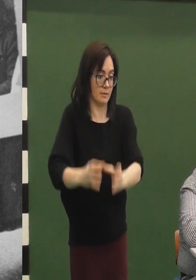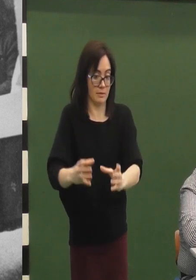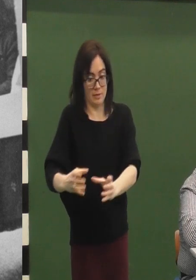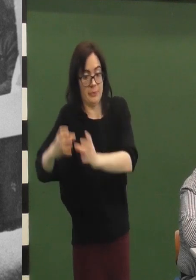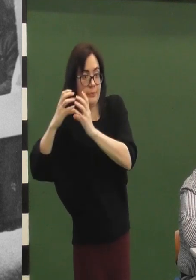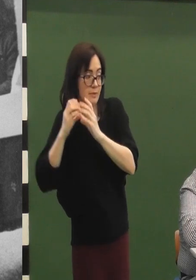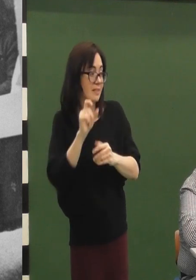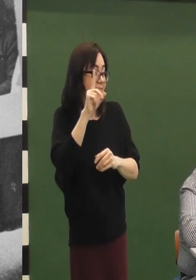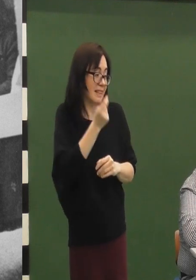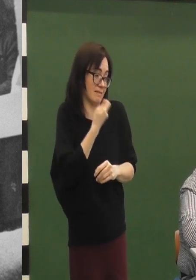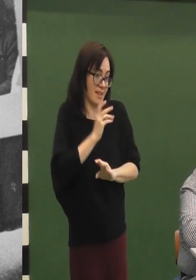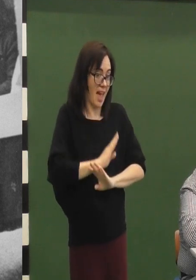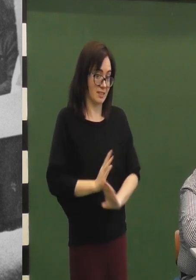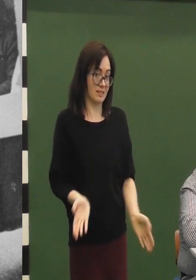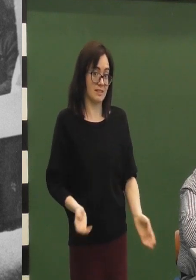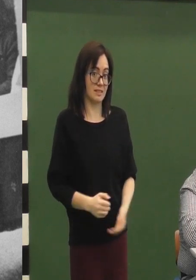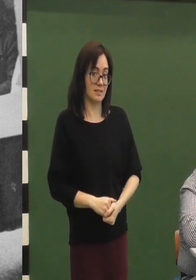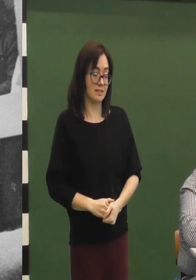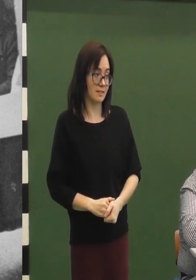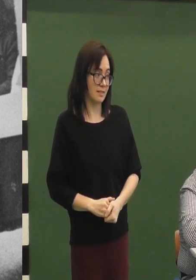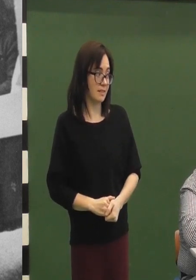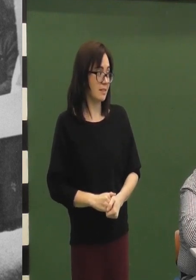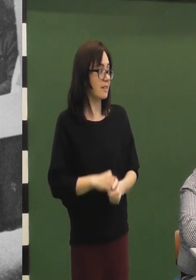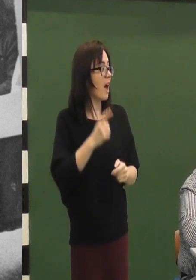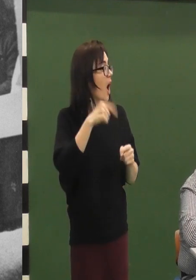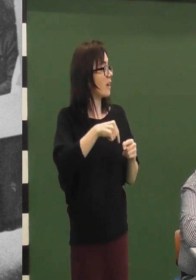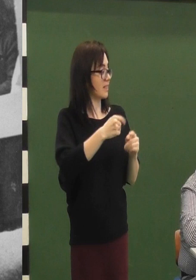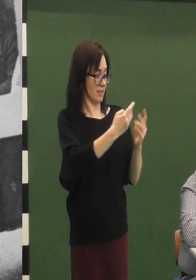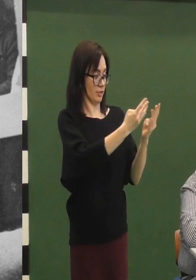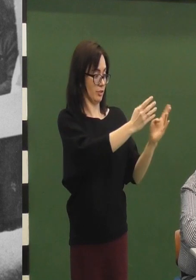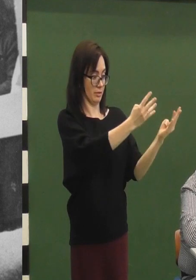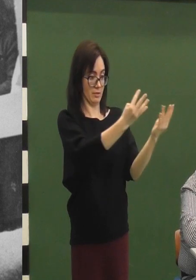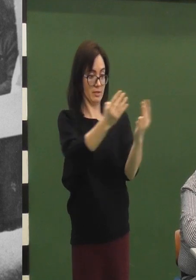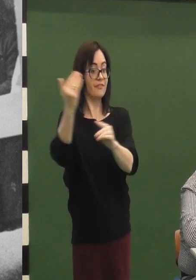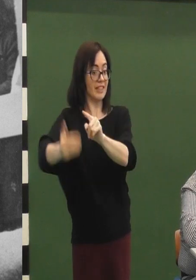ennivaló. Akinek a végére jutott valami,